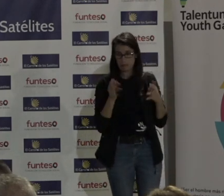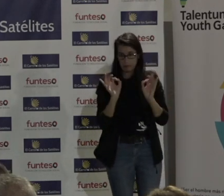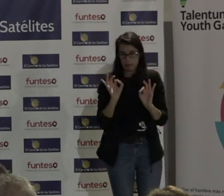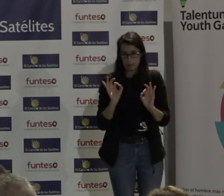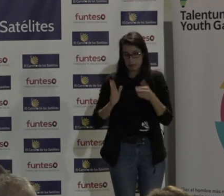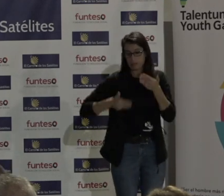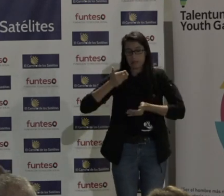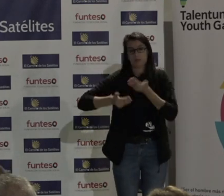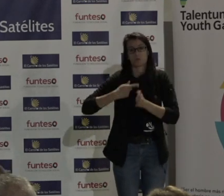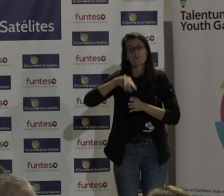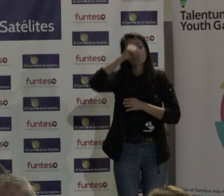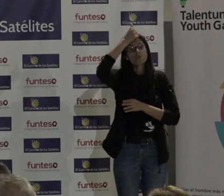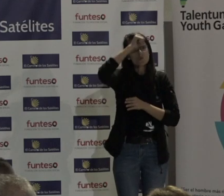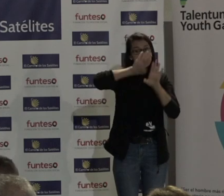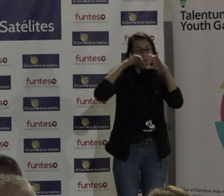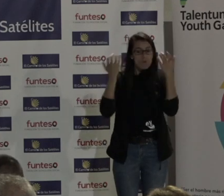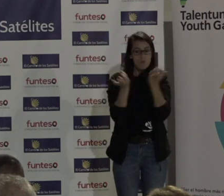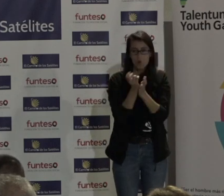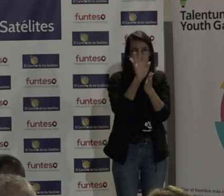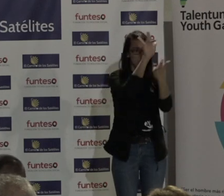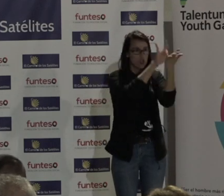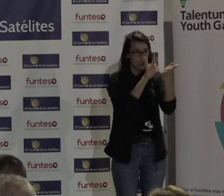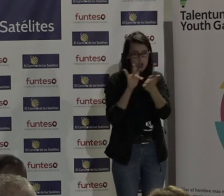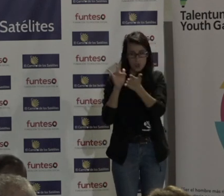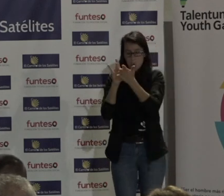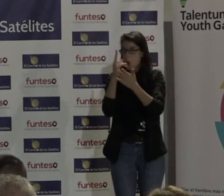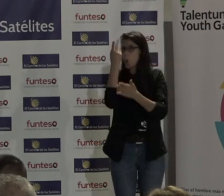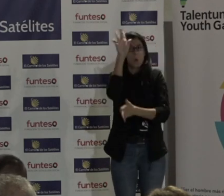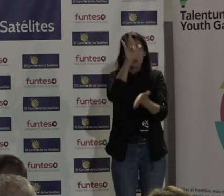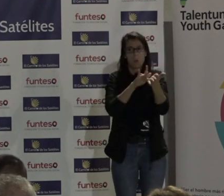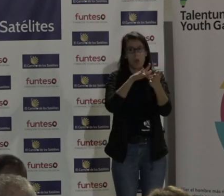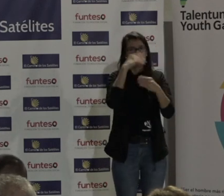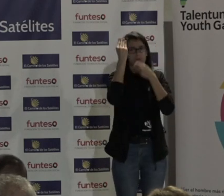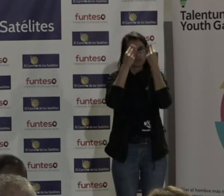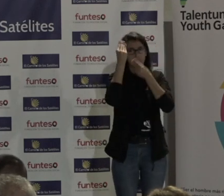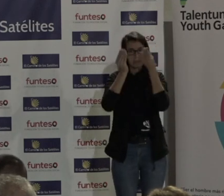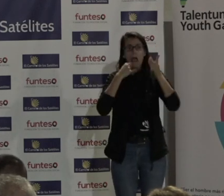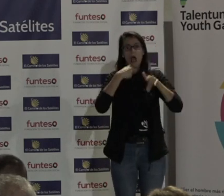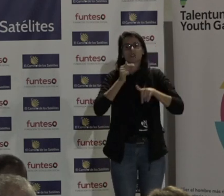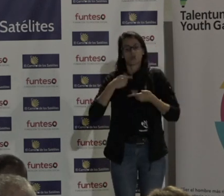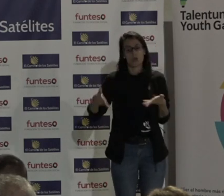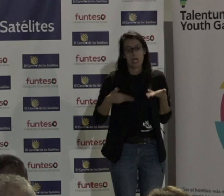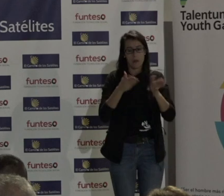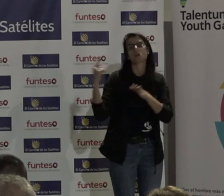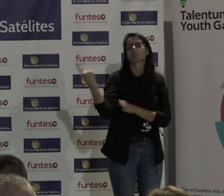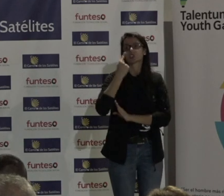tendencia. Mujeres de todo el mundo que deciden en un momento dado hacer su camino